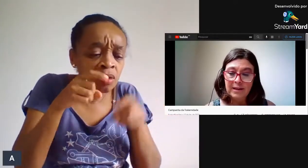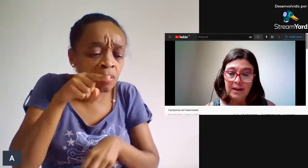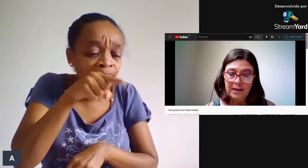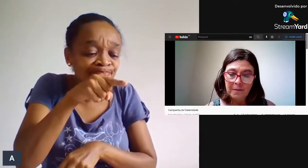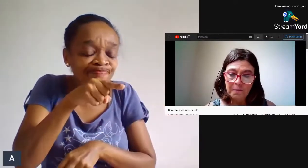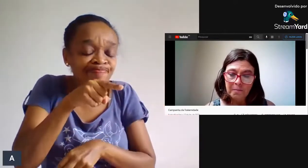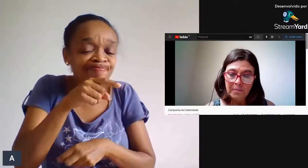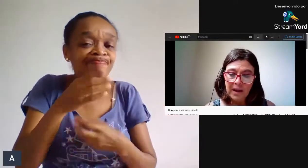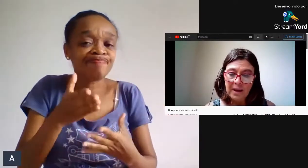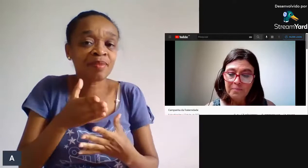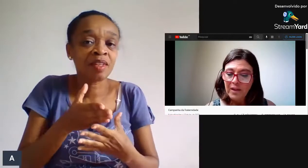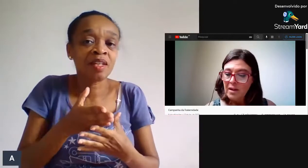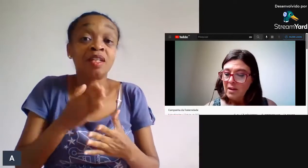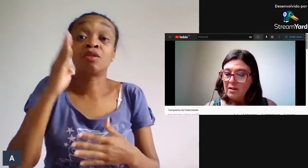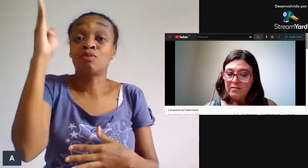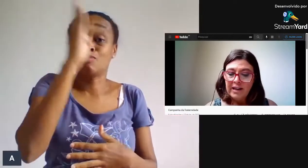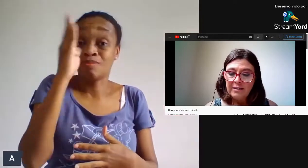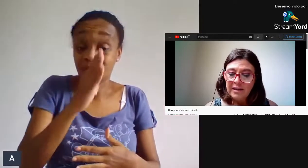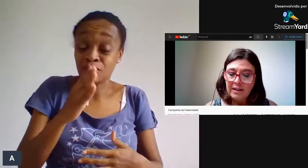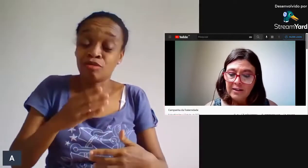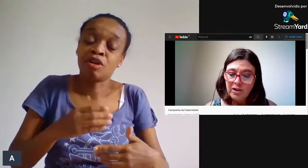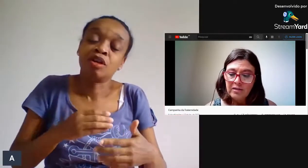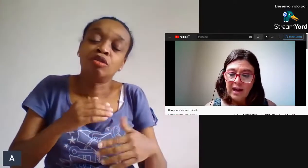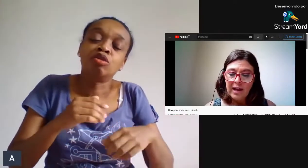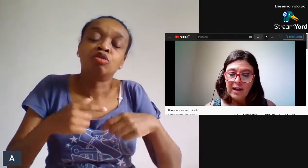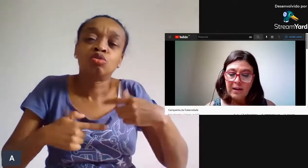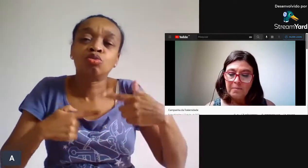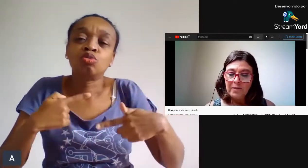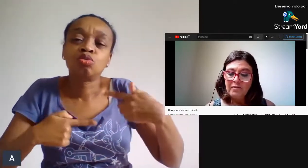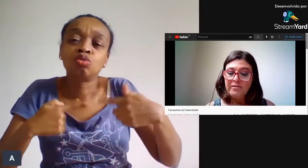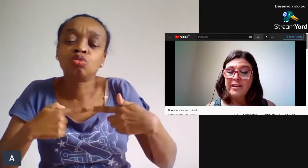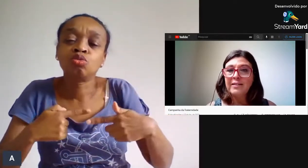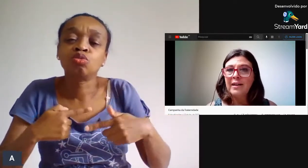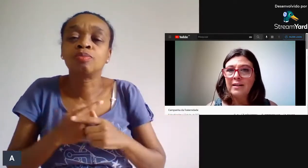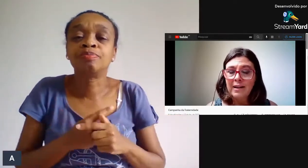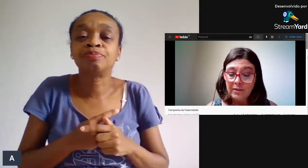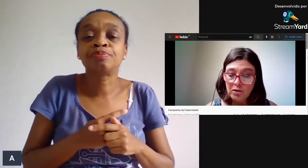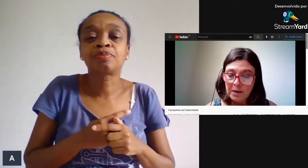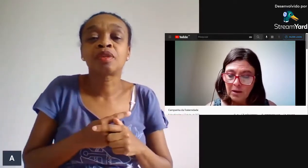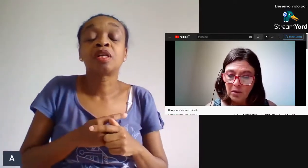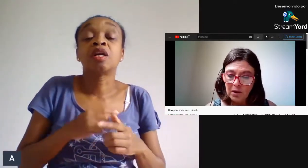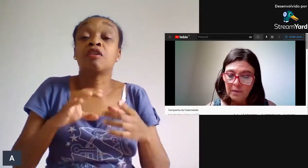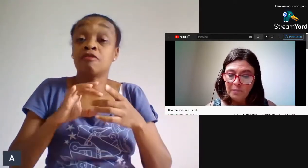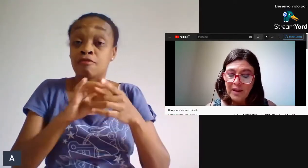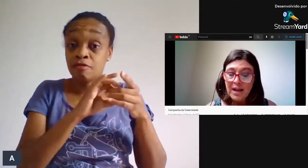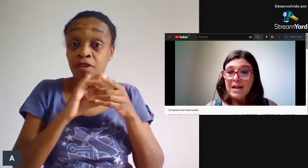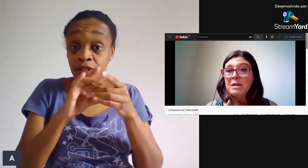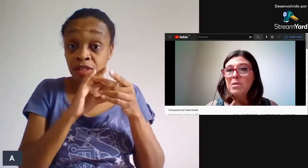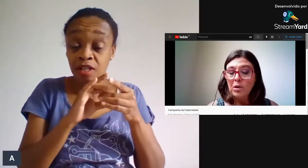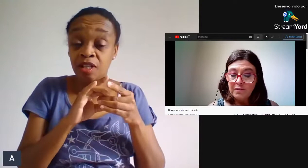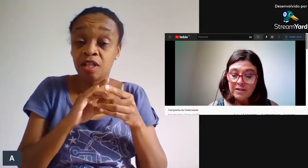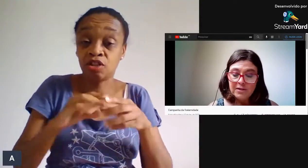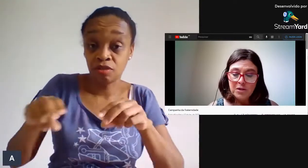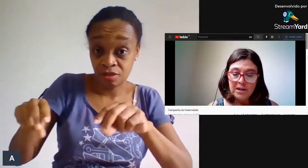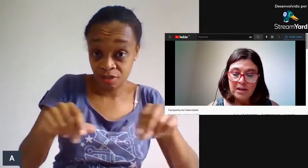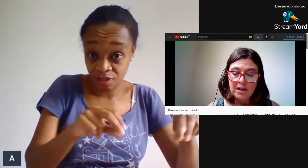realidade brasileira, né? Fraternidade terra, fraternidade menor.